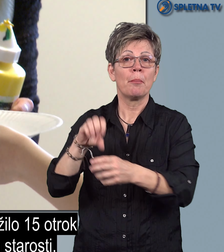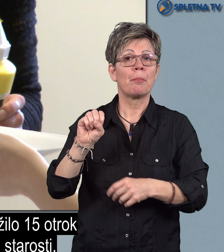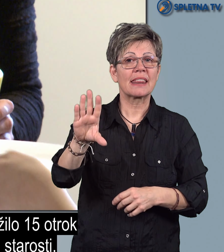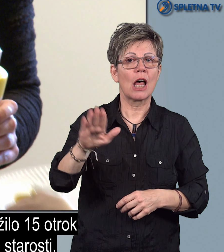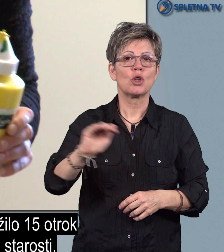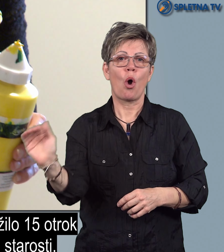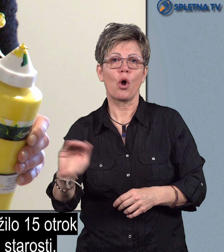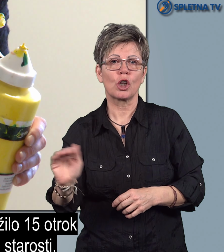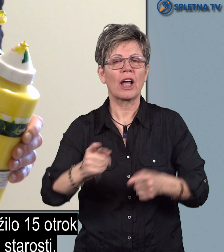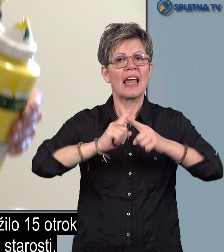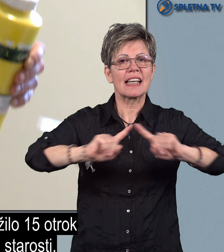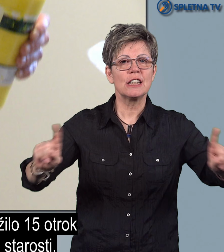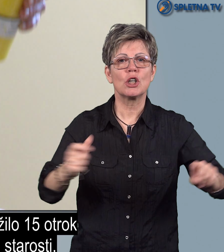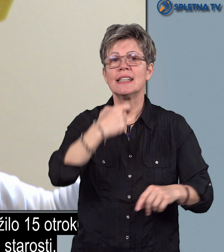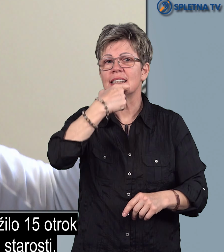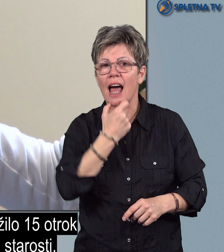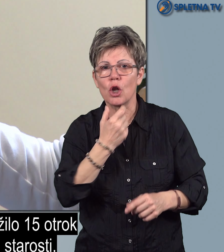otrok različnih starosti.